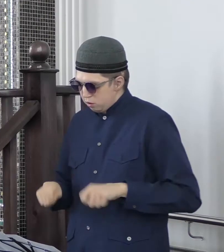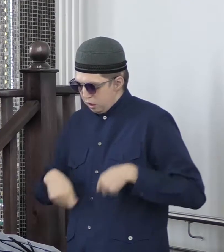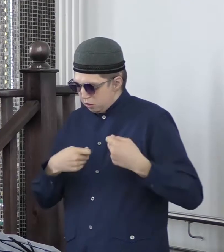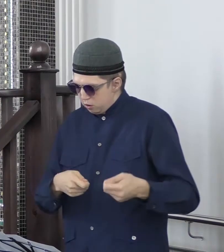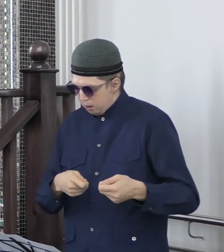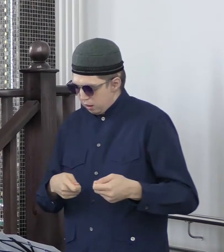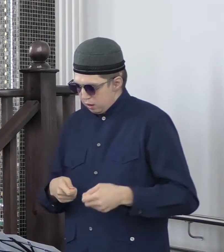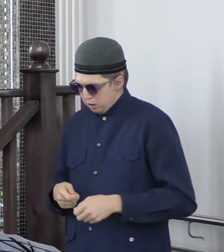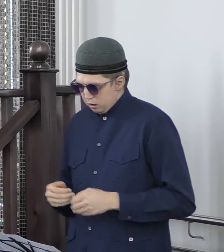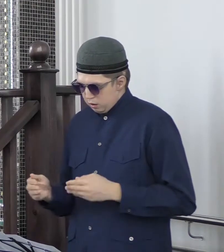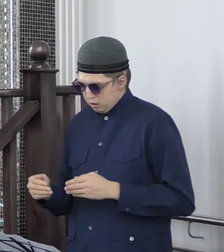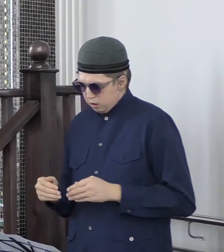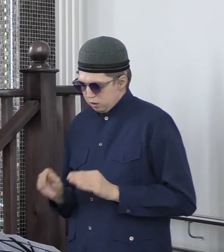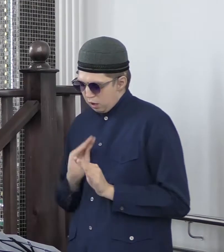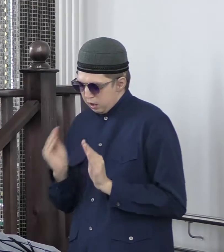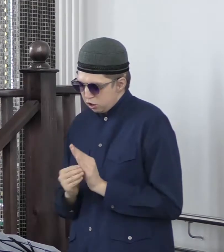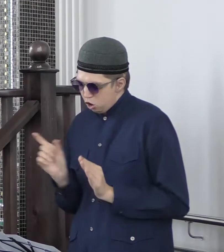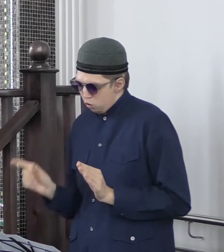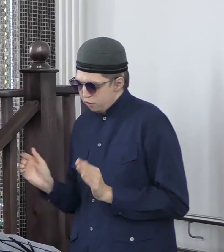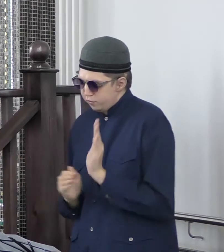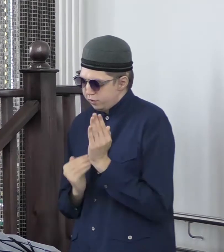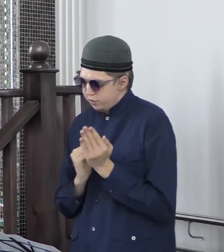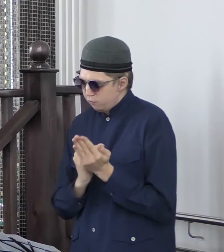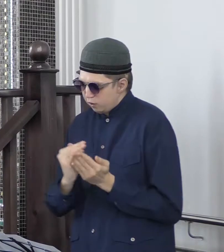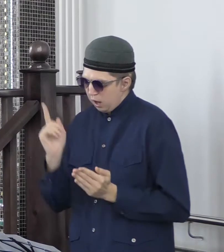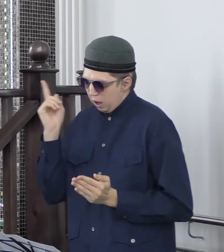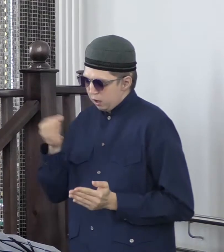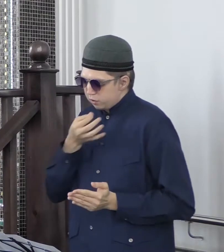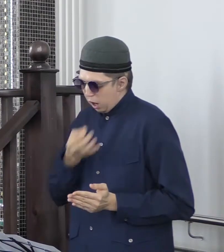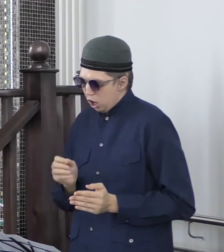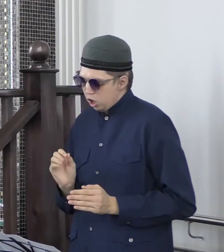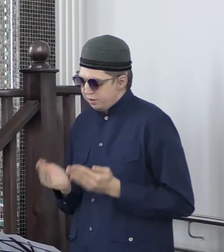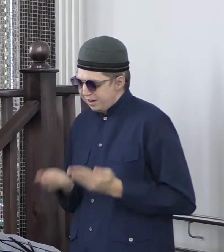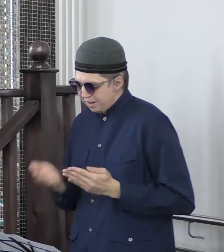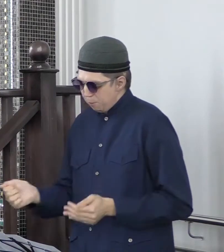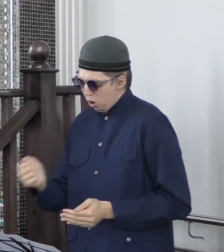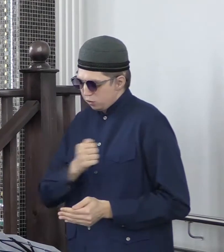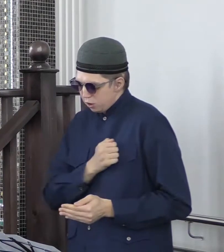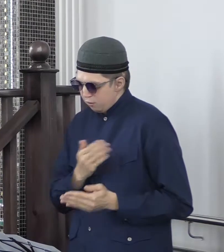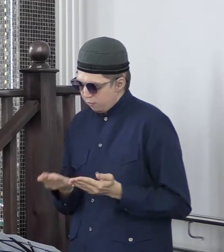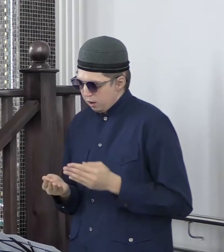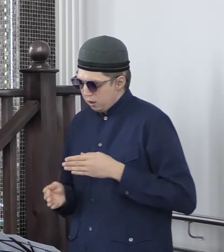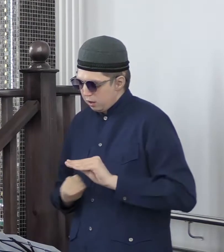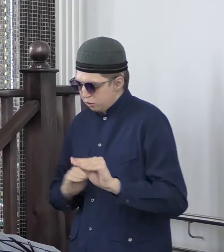нужда. Коран не ребят и слова, бергаляшкан, и уж стоявший здесь.